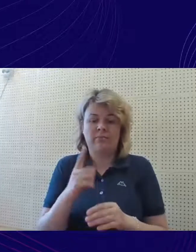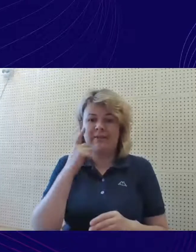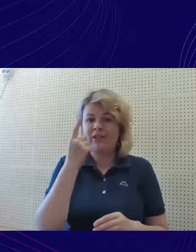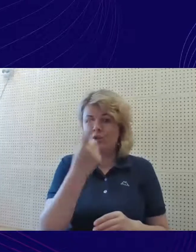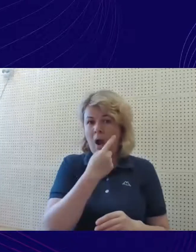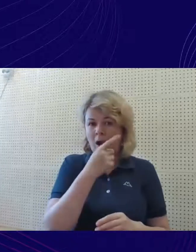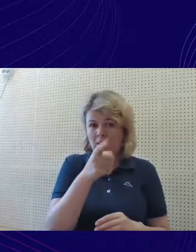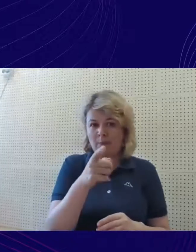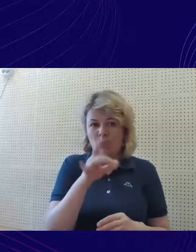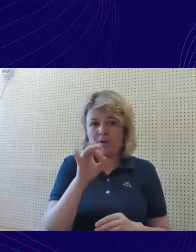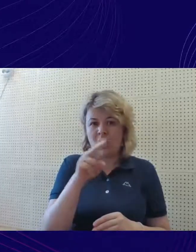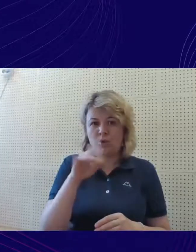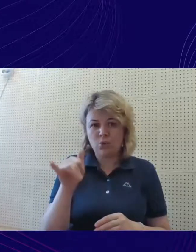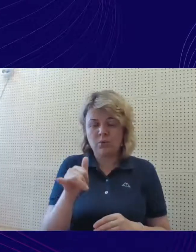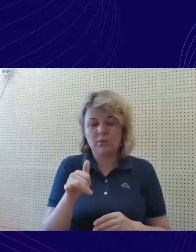визуальному ряду некое